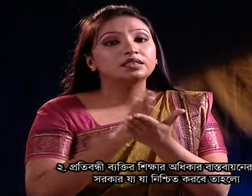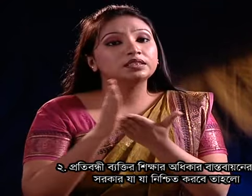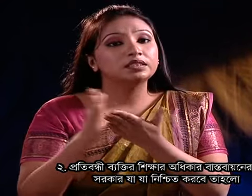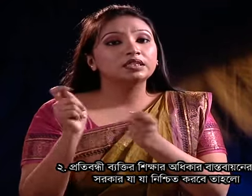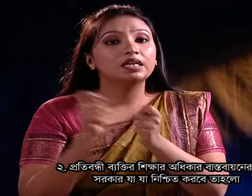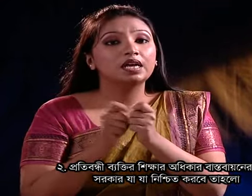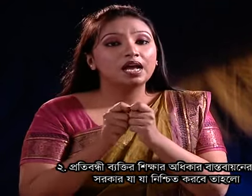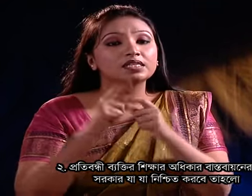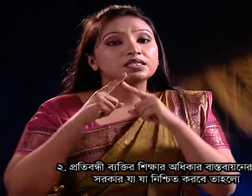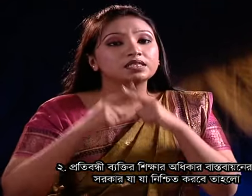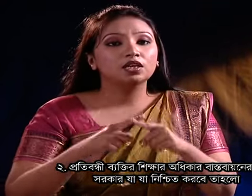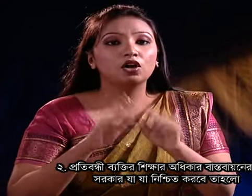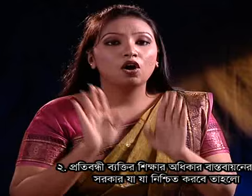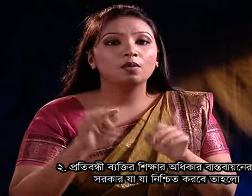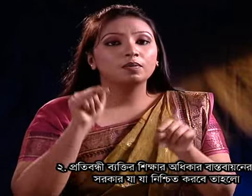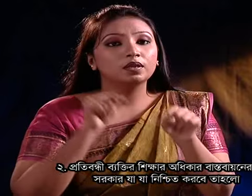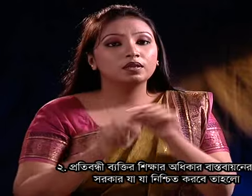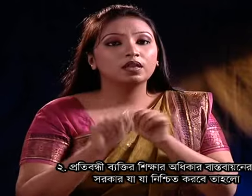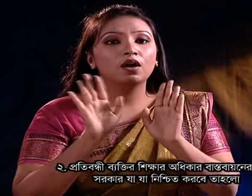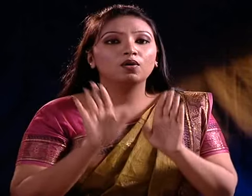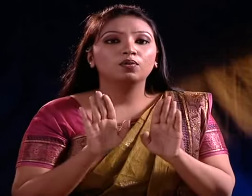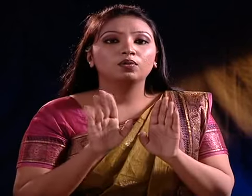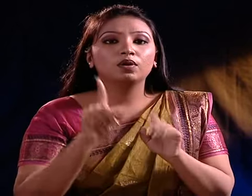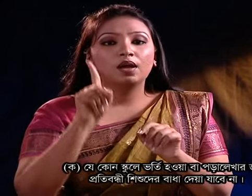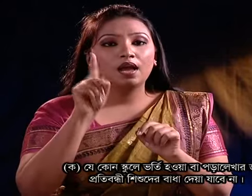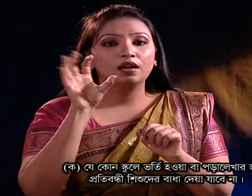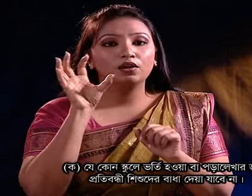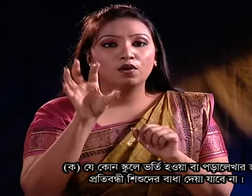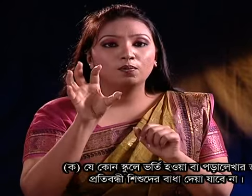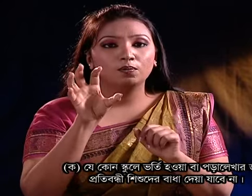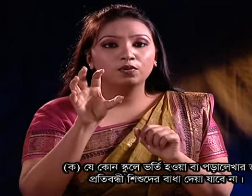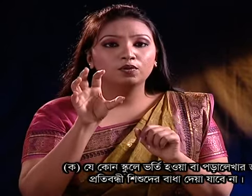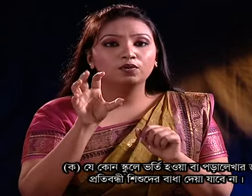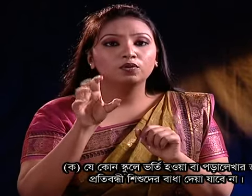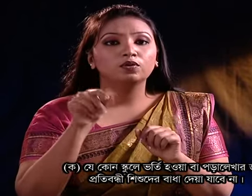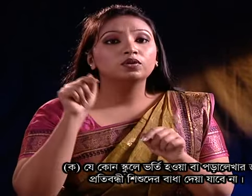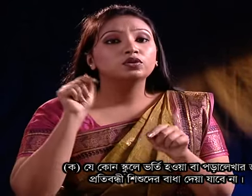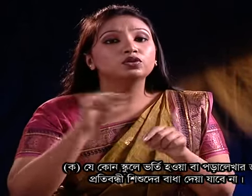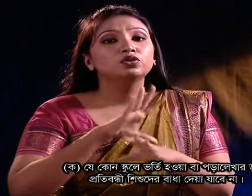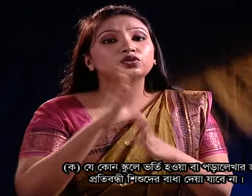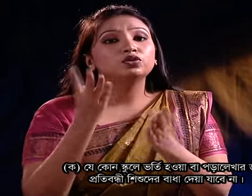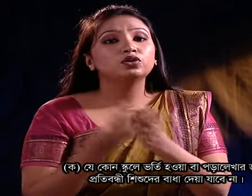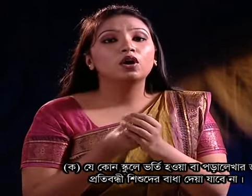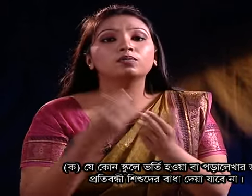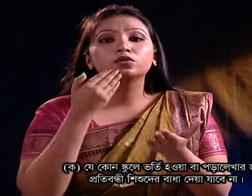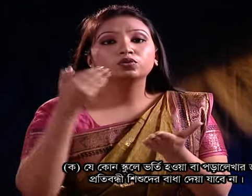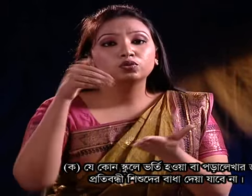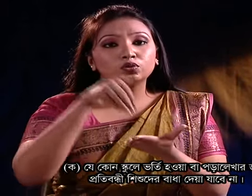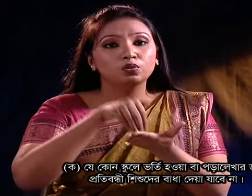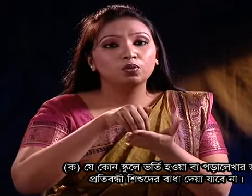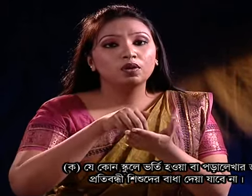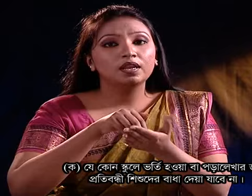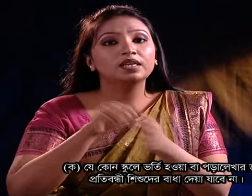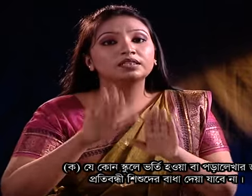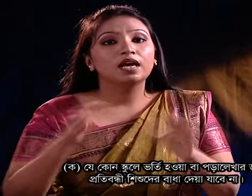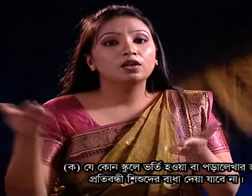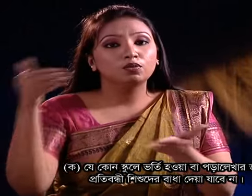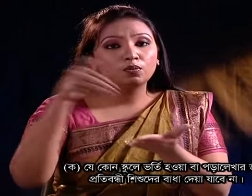নিশ্চিত করবে তা হলো, ক নম্বর, যে কোনো স্কুলে ভর্তি হওয়া বা লেখাপড়ার